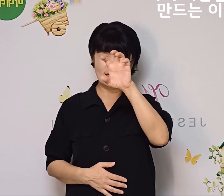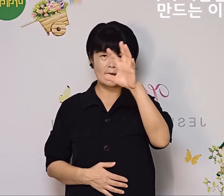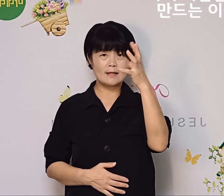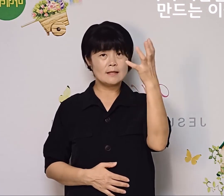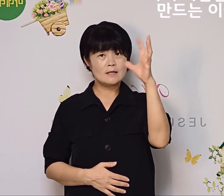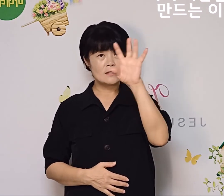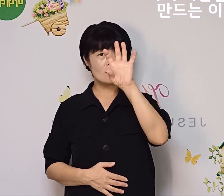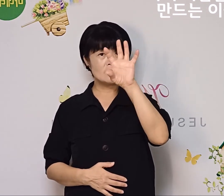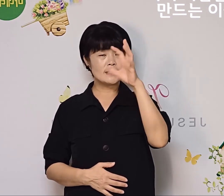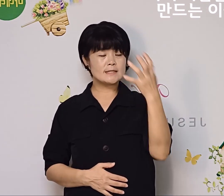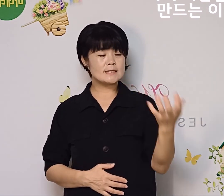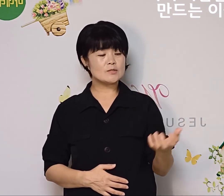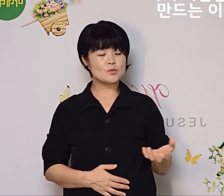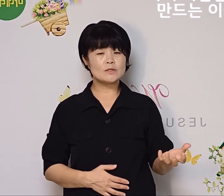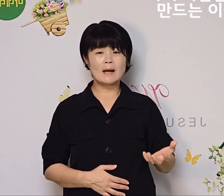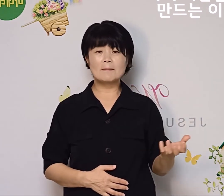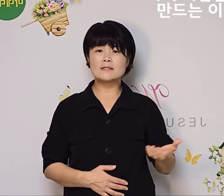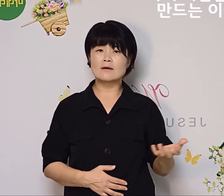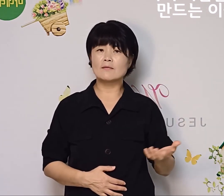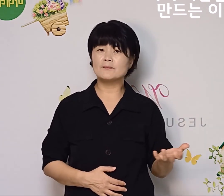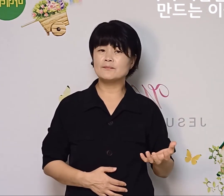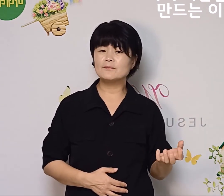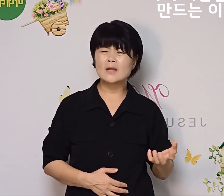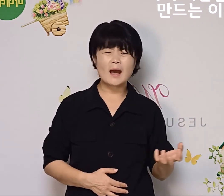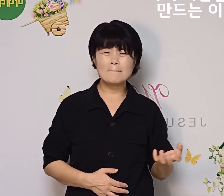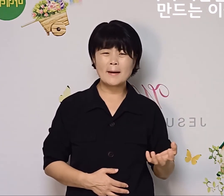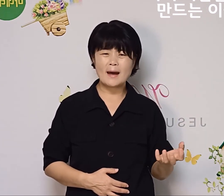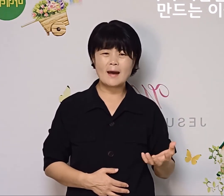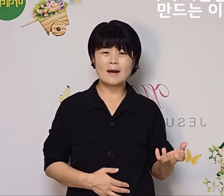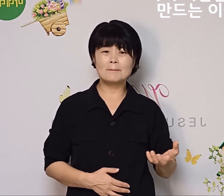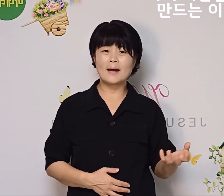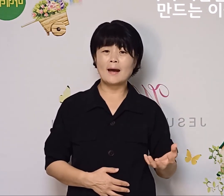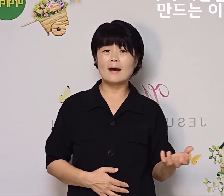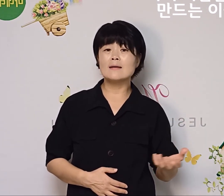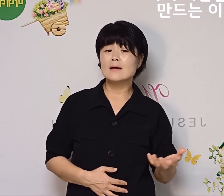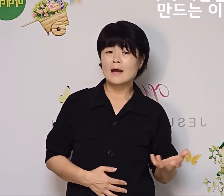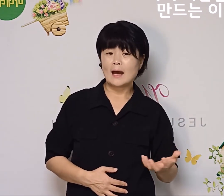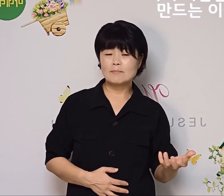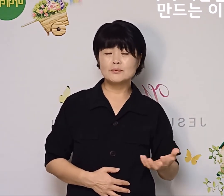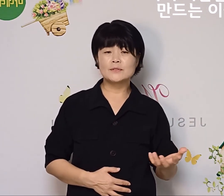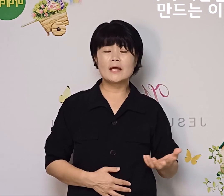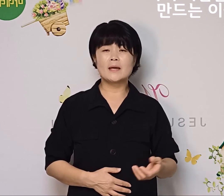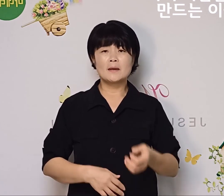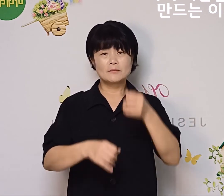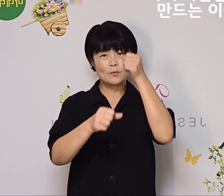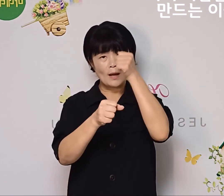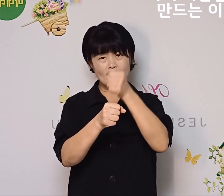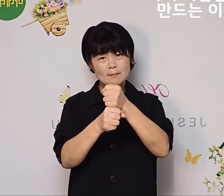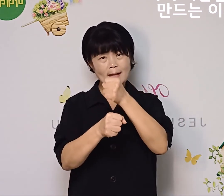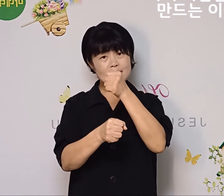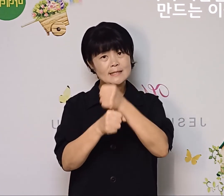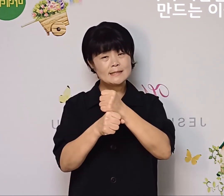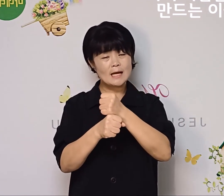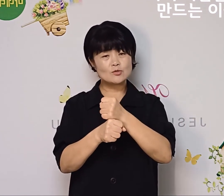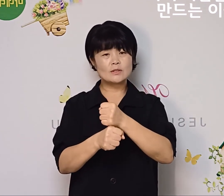약간 성글게 지신 손을 앞에서 나 아파 아프게 또 아까 만들다